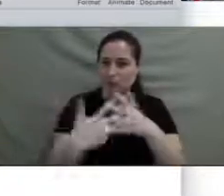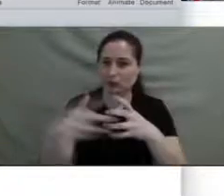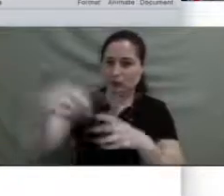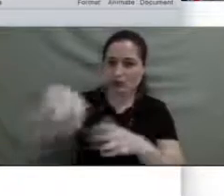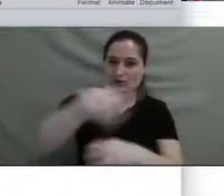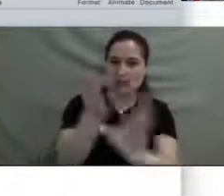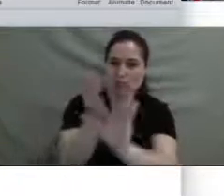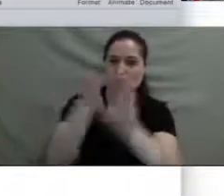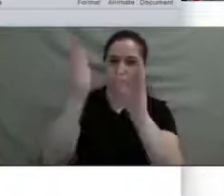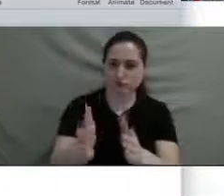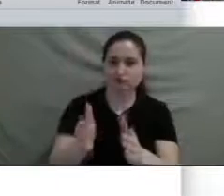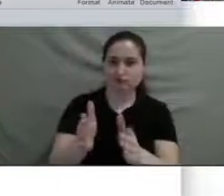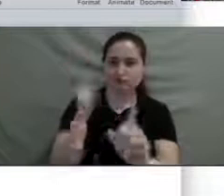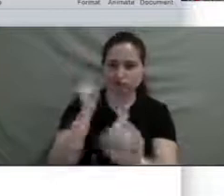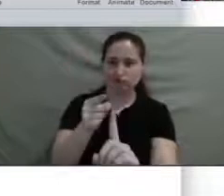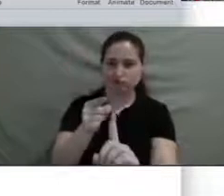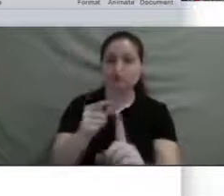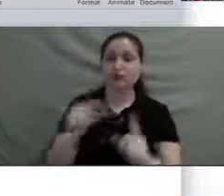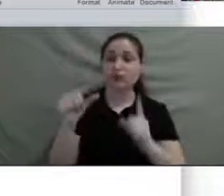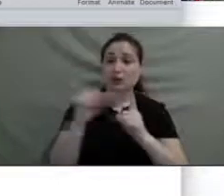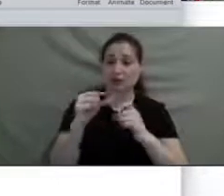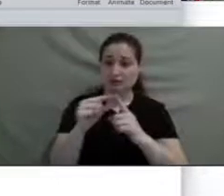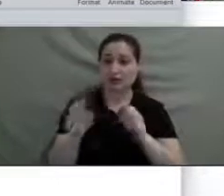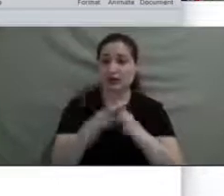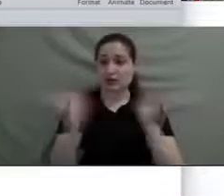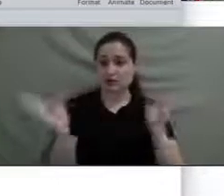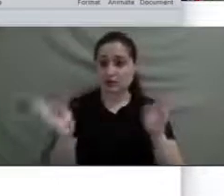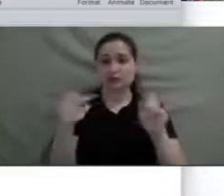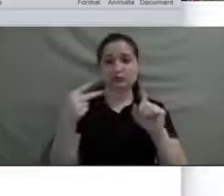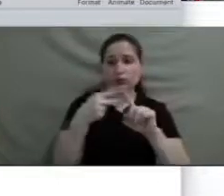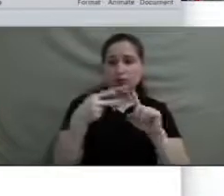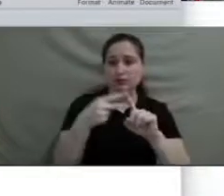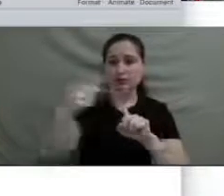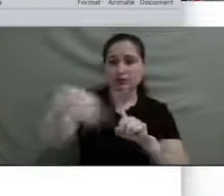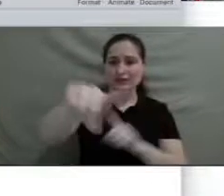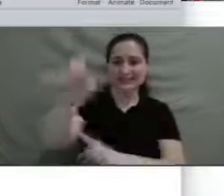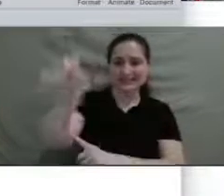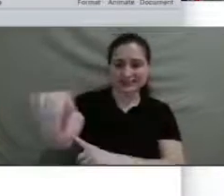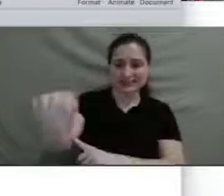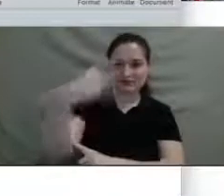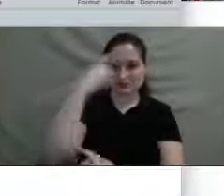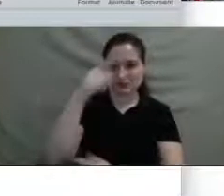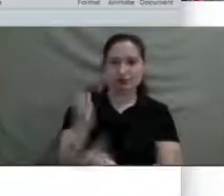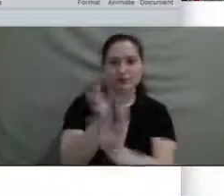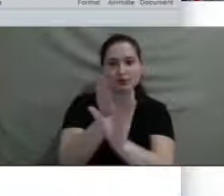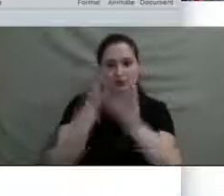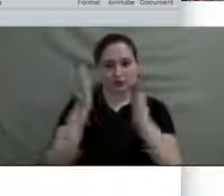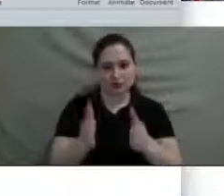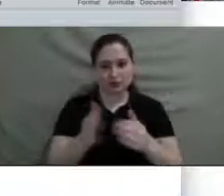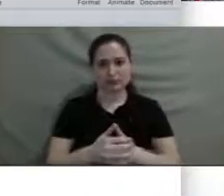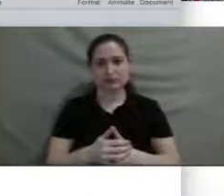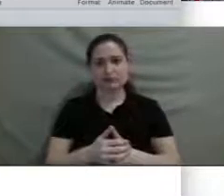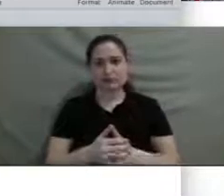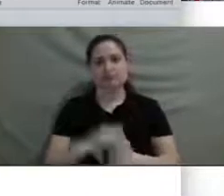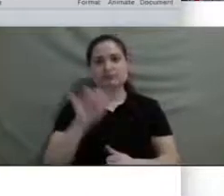psicólogos. Vamos a usar palabras generales y un vocabulario que ustedes puedan conservar. Ese va a ser